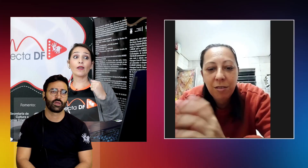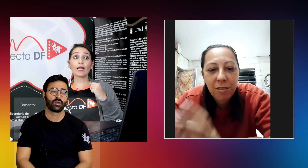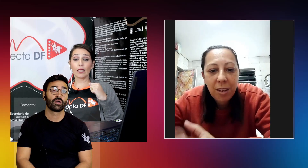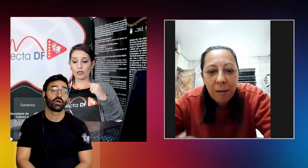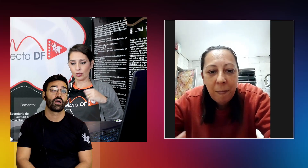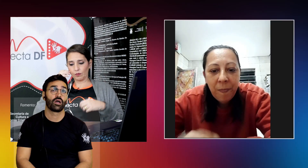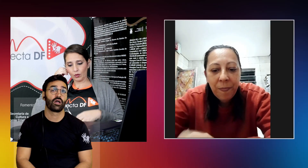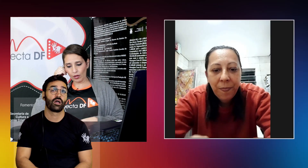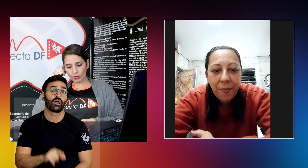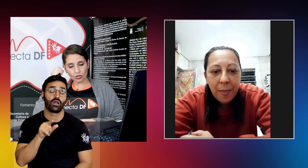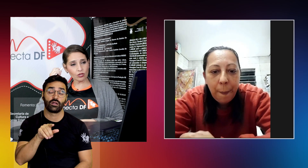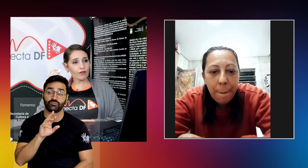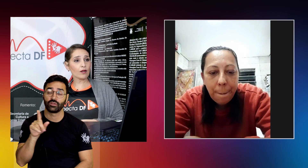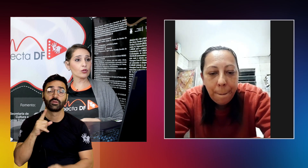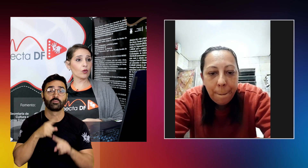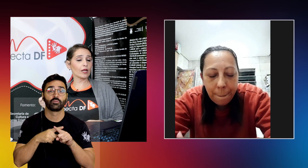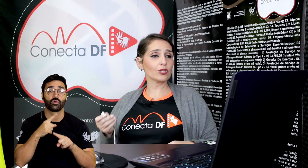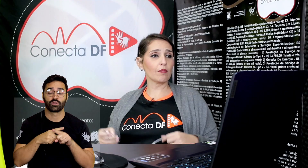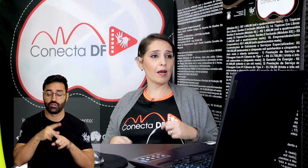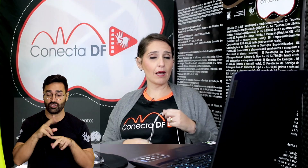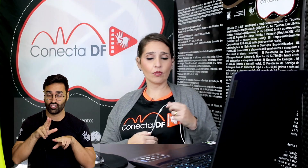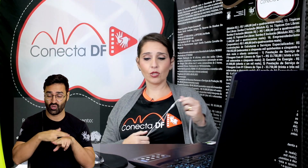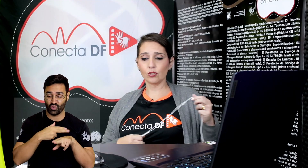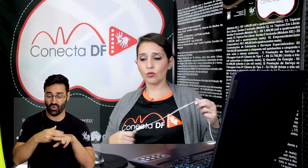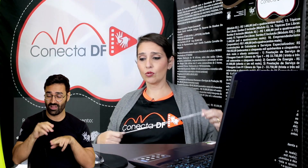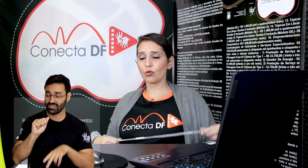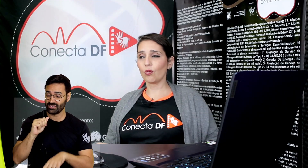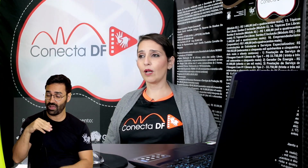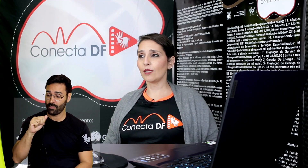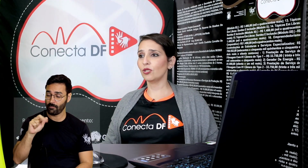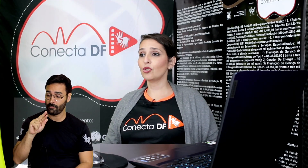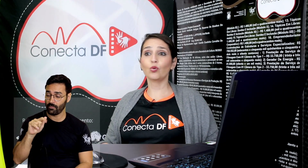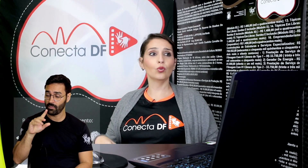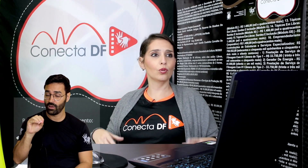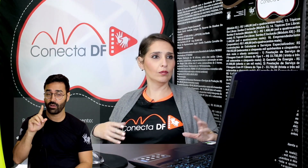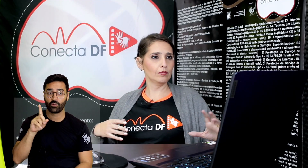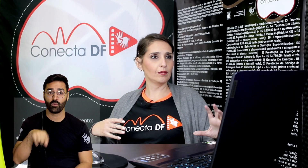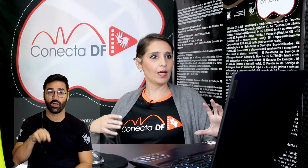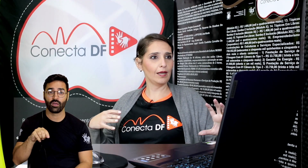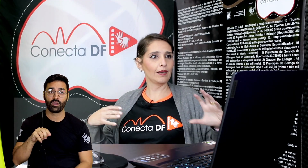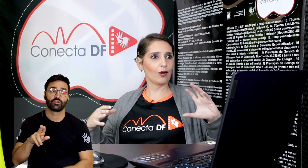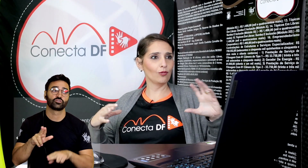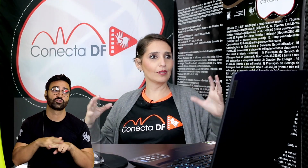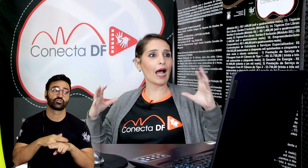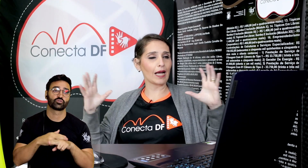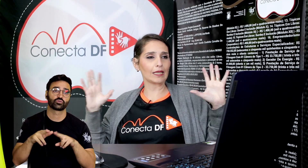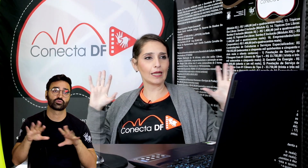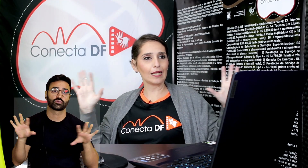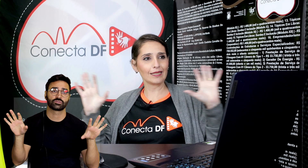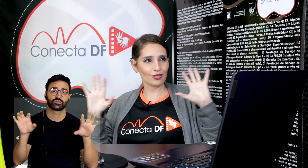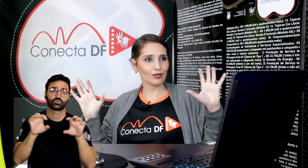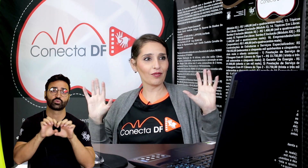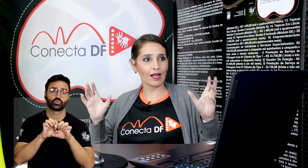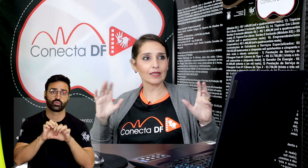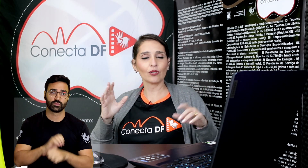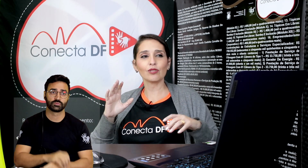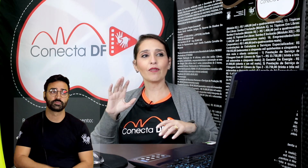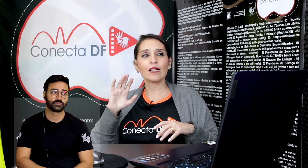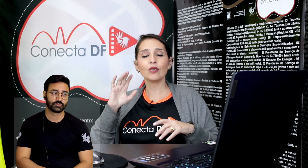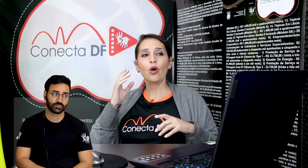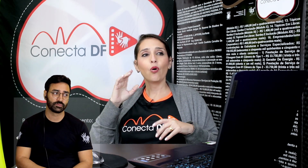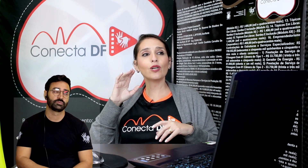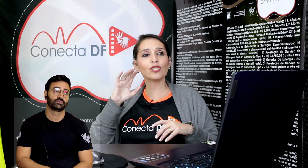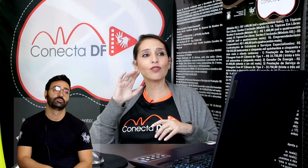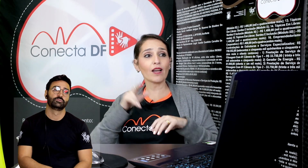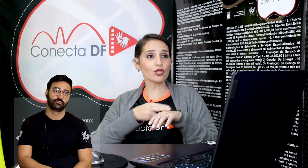é diferente, porque quando a gente fala o chocolate amargo, a gente usa o chocolate escuro, né? Que é o dark, né? Que a gente fala. Então a gente